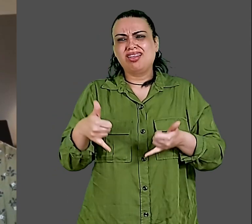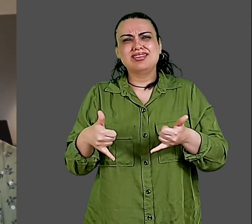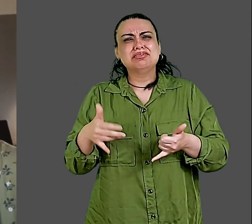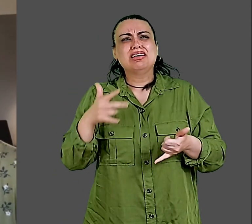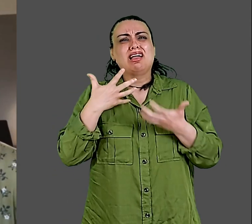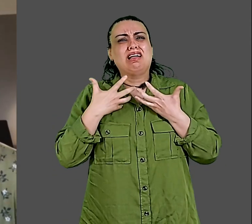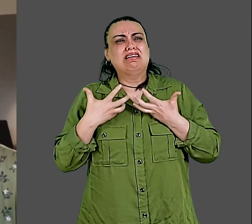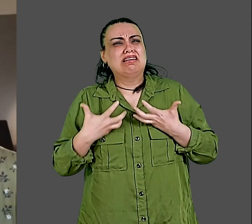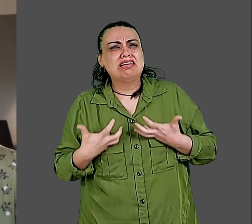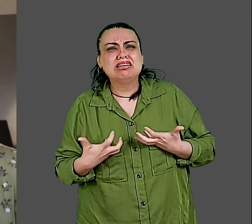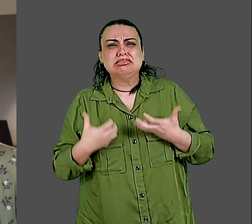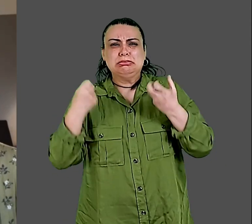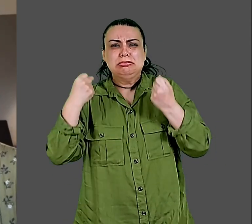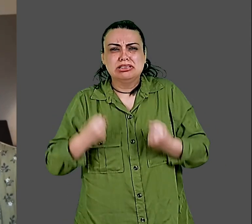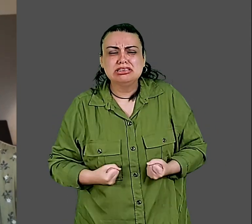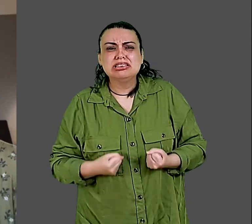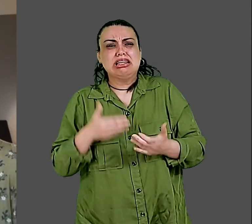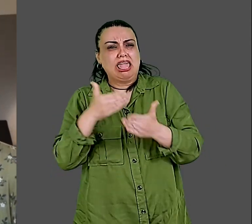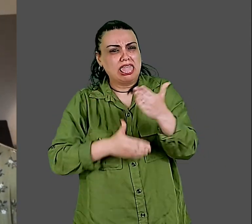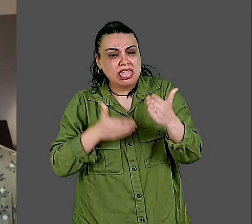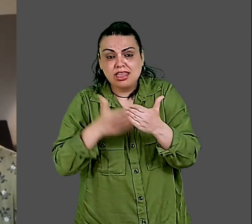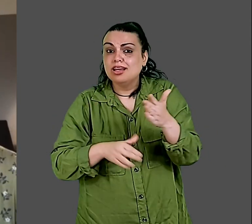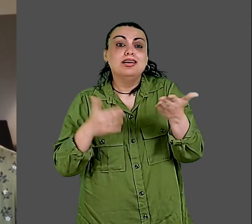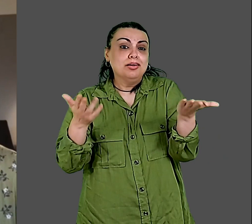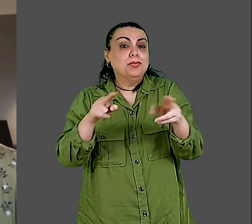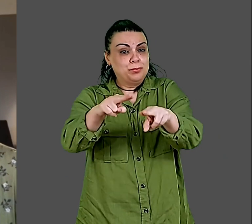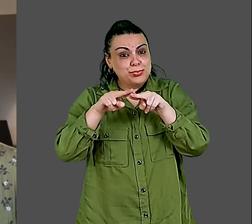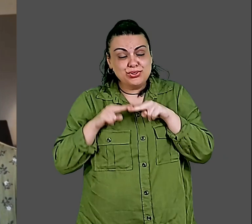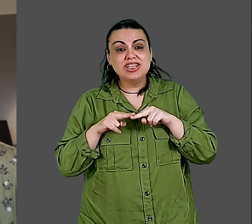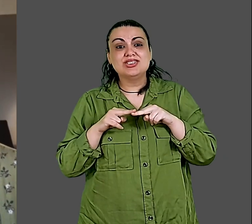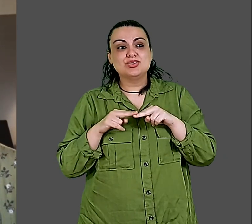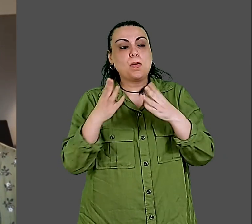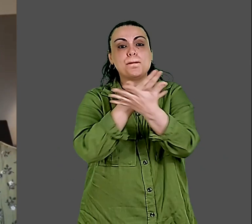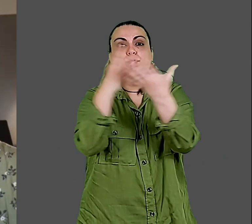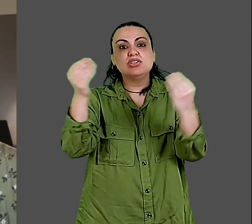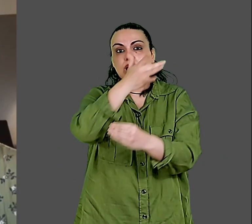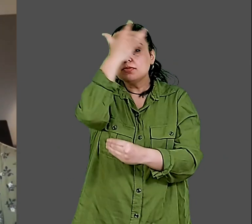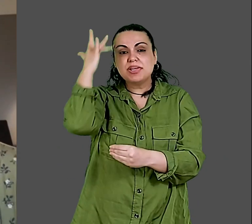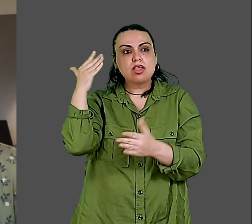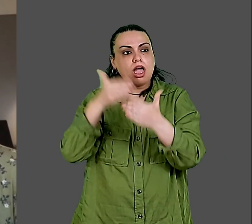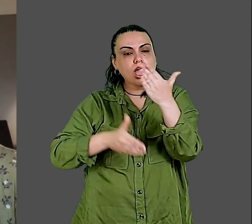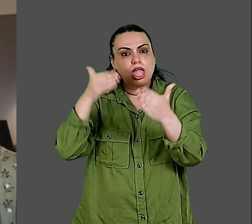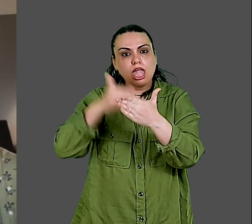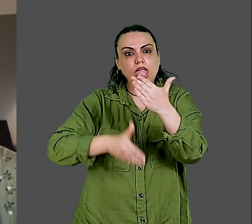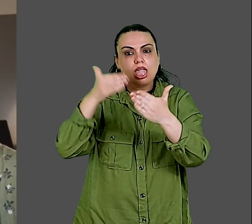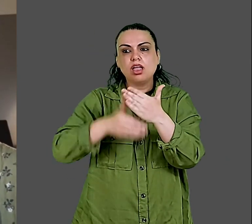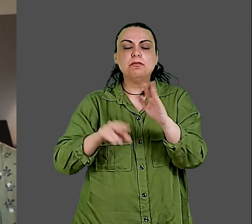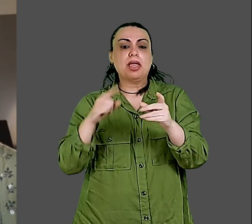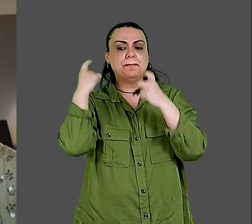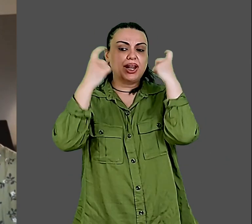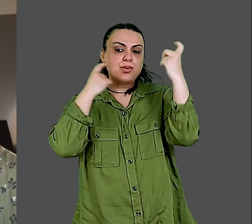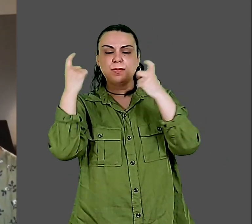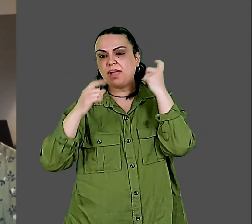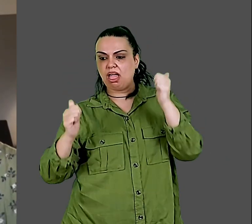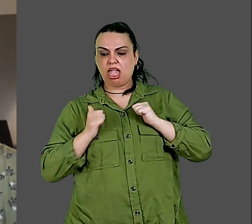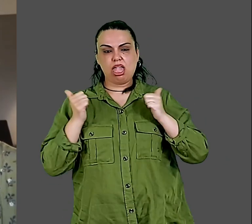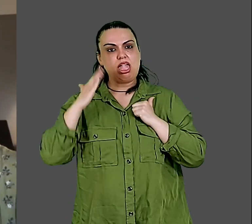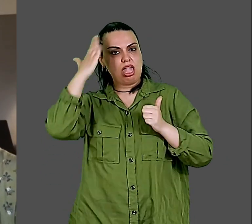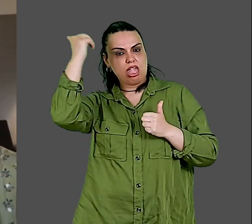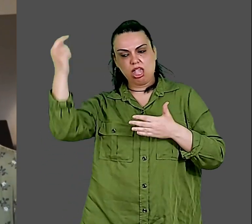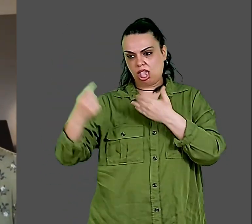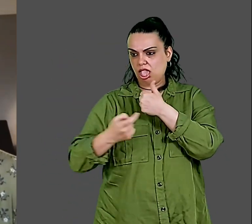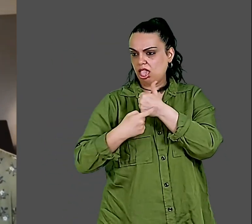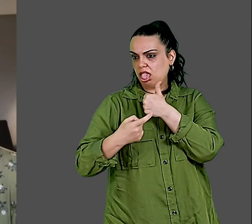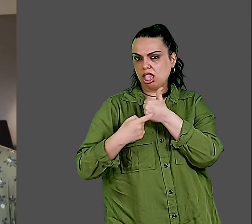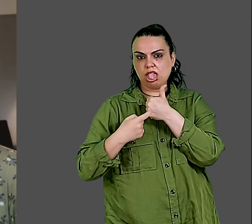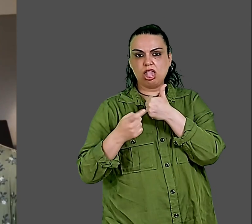deixando de desenvolver aquilo que Deus tem para fazer, porque tá preocupado em ter status, tá preocupado com seguidores, tá preocupado